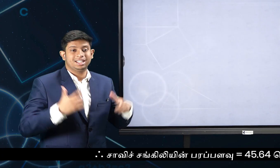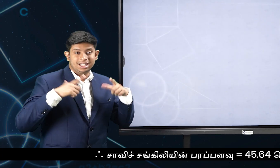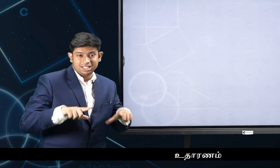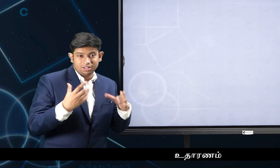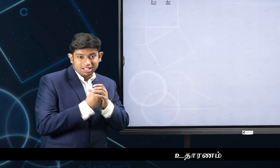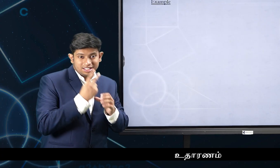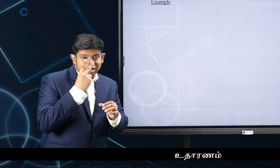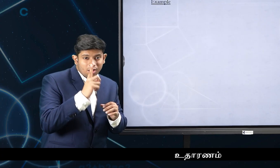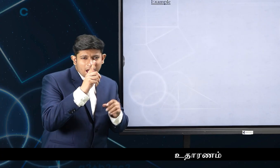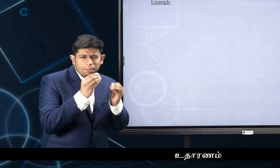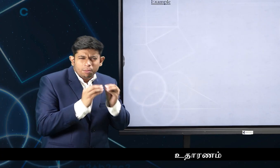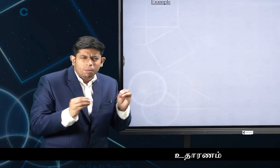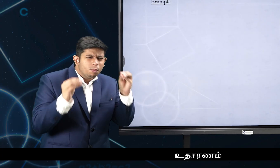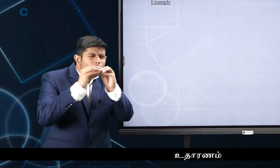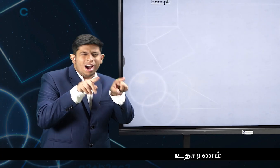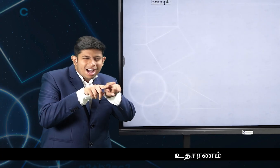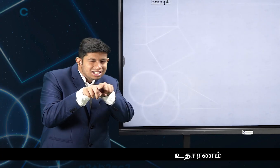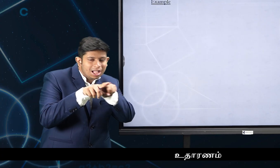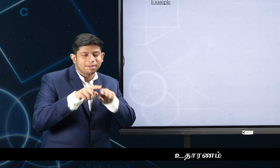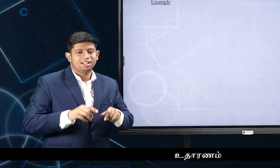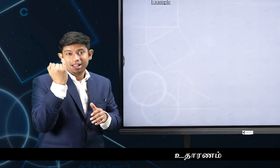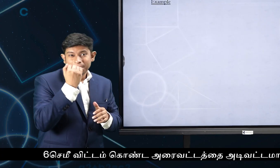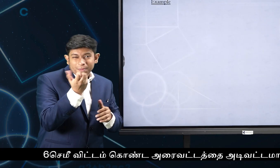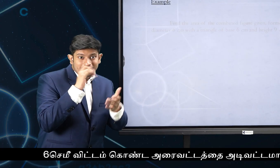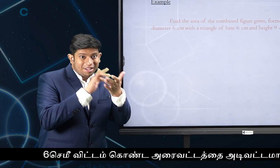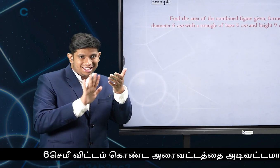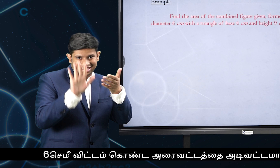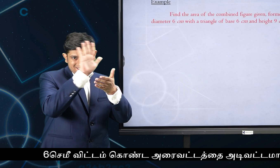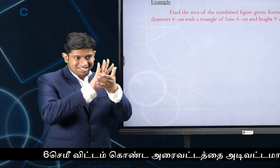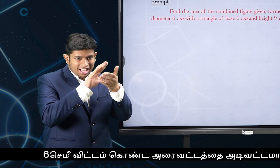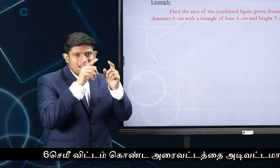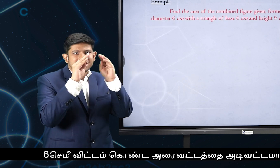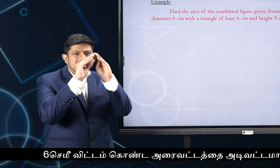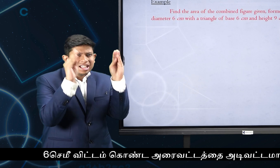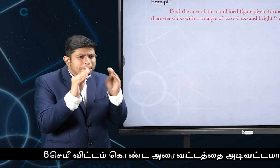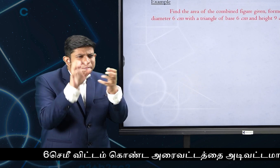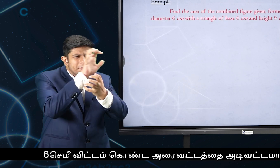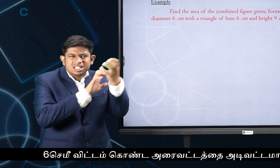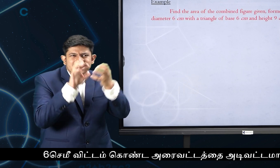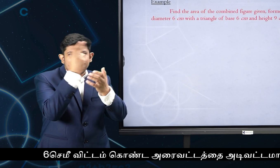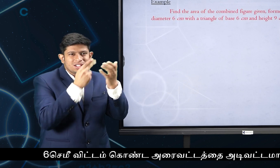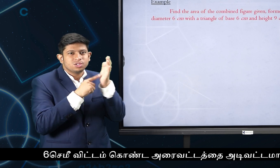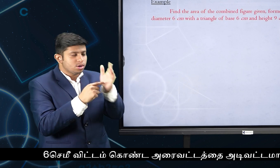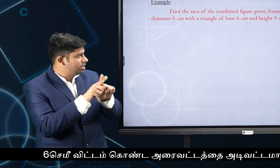உதாரணம்: 6 சென்டிமீட்டர் விட்டம் கொண்ட